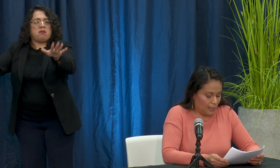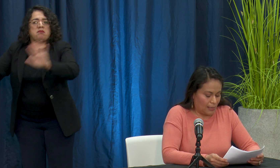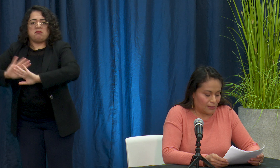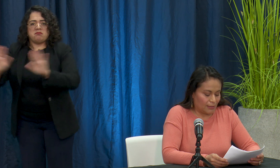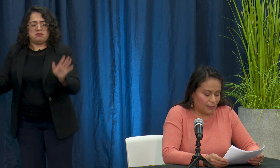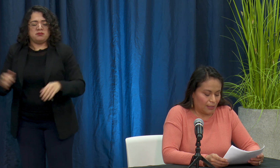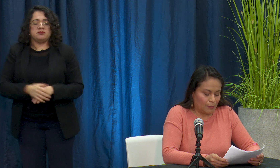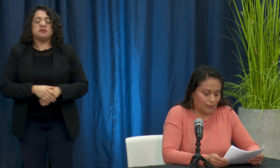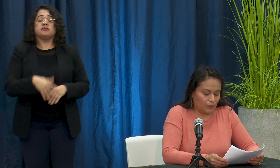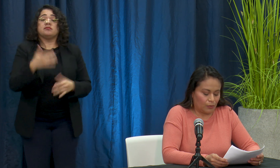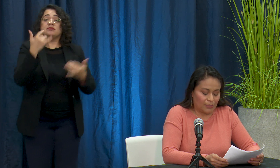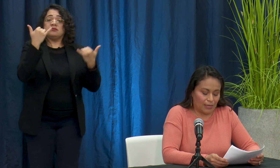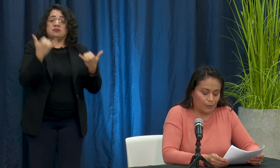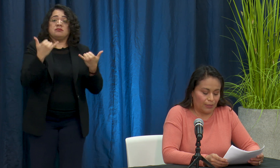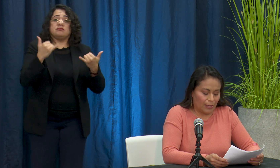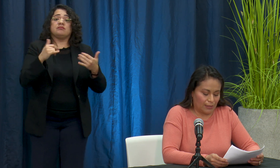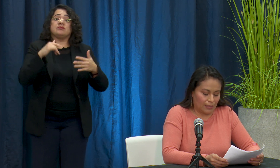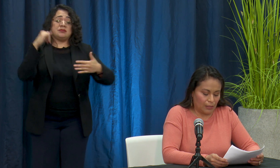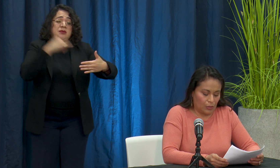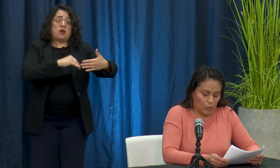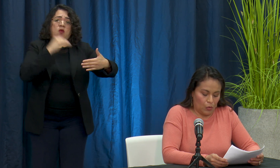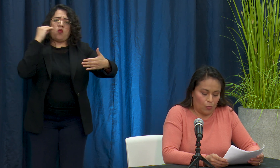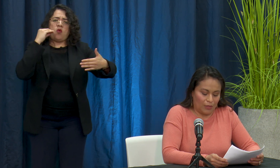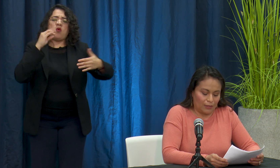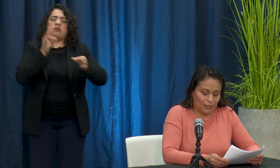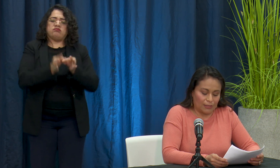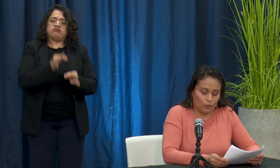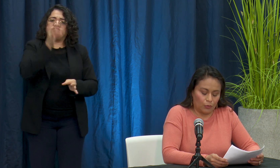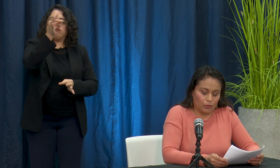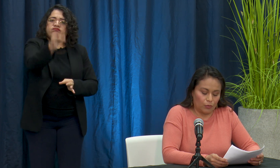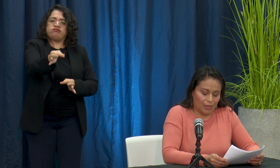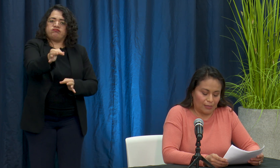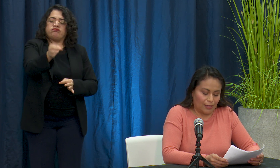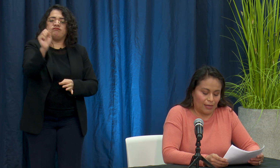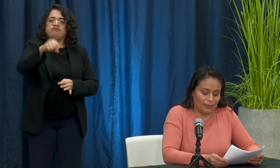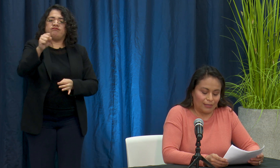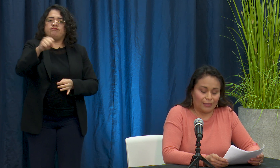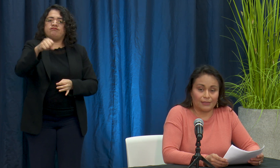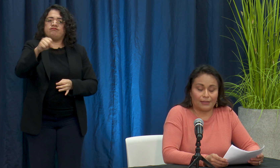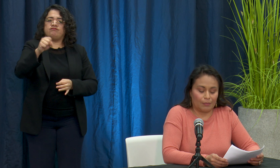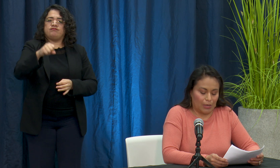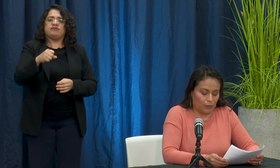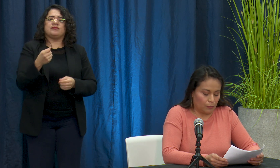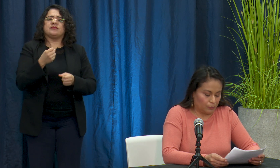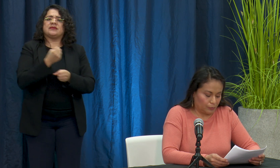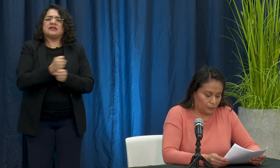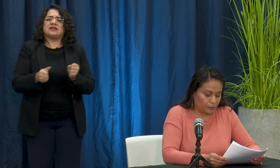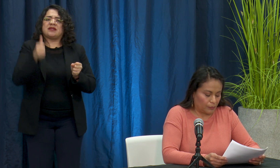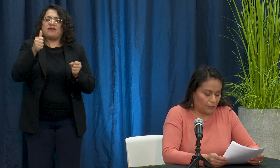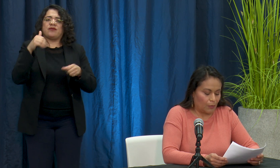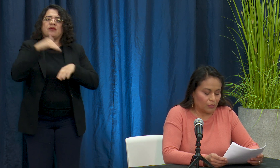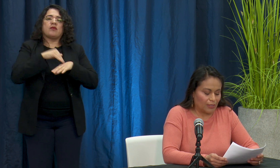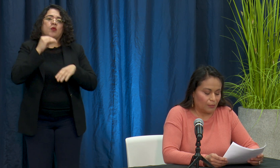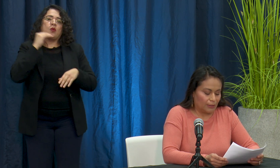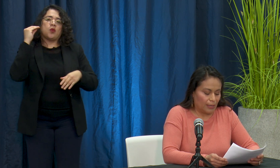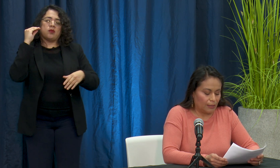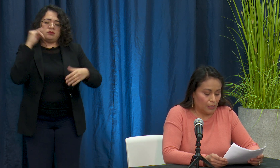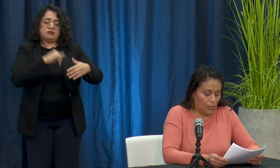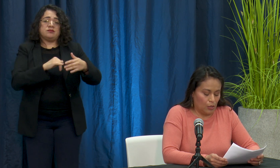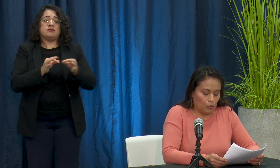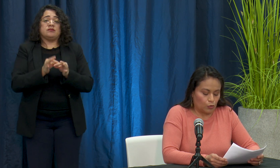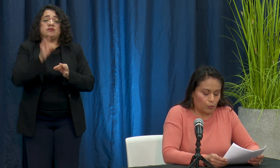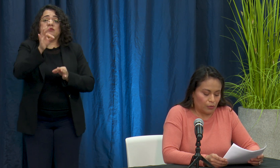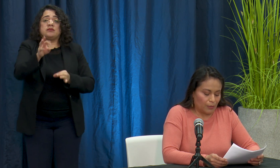a extender el mandato de salvo en casa o mantener seguro en su casa hasta el 15 de mayo. Vamos a